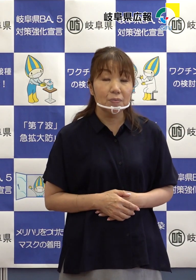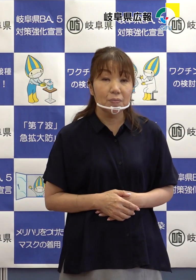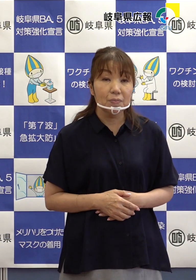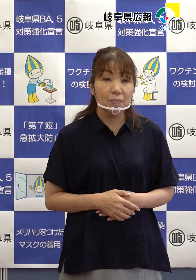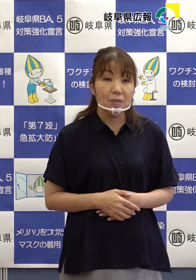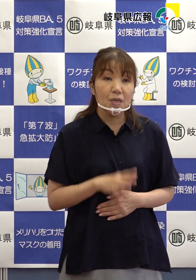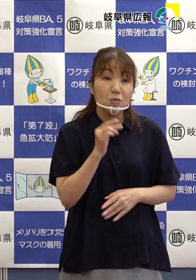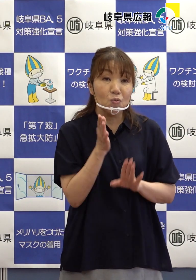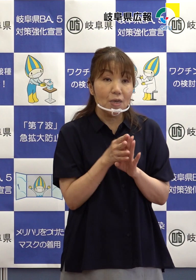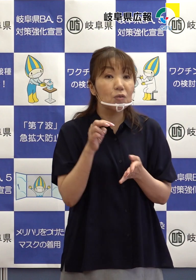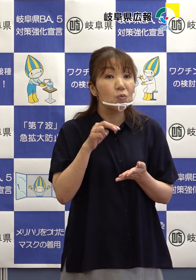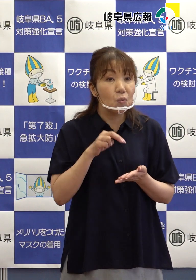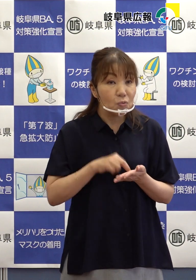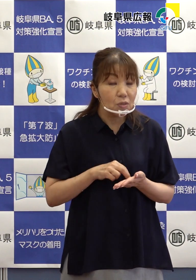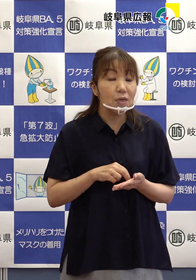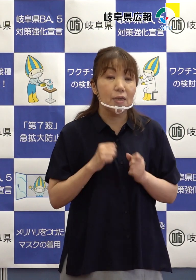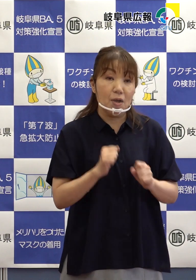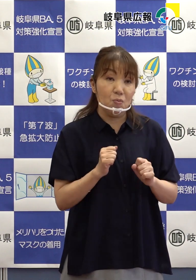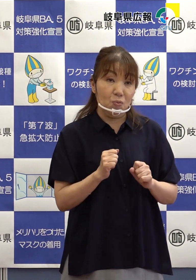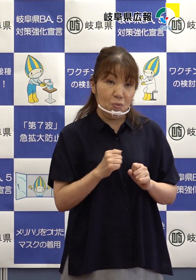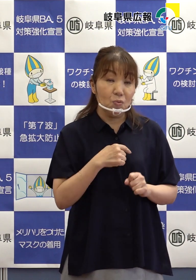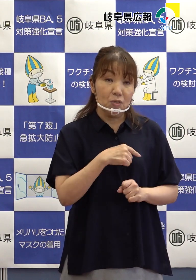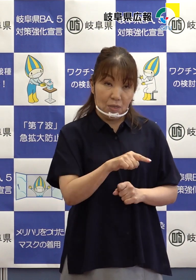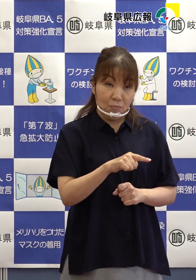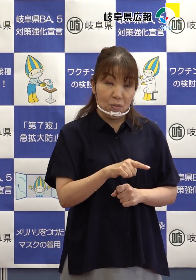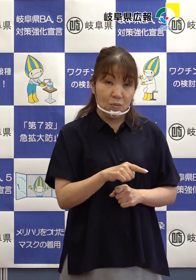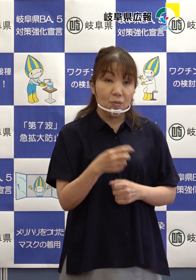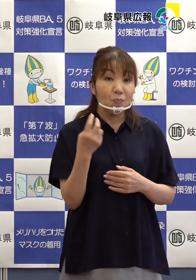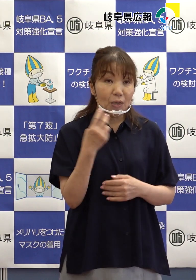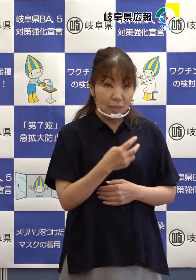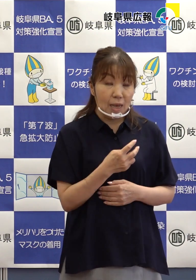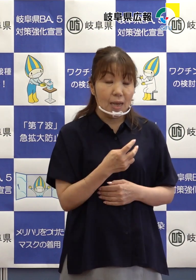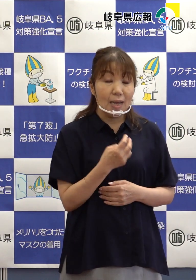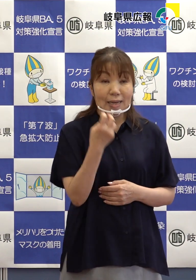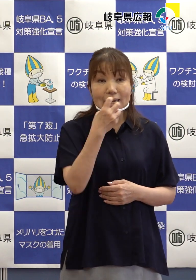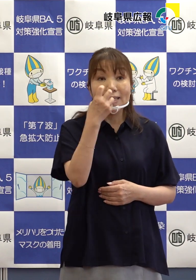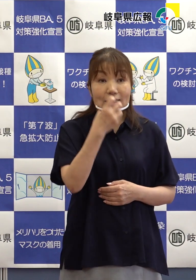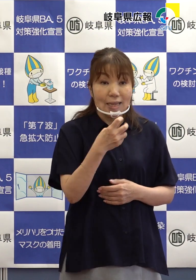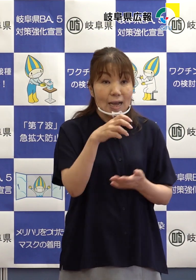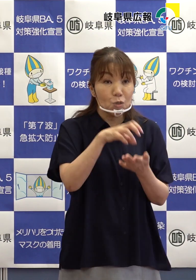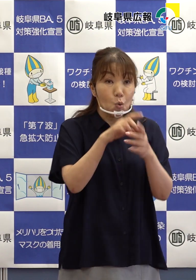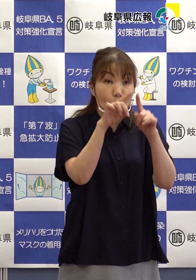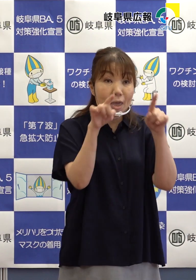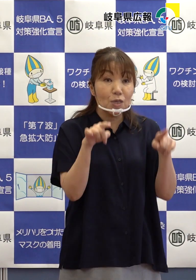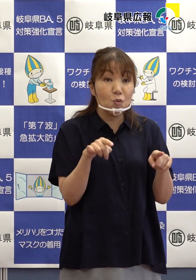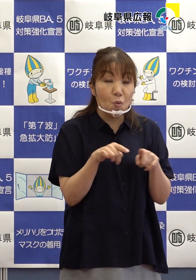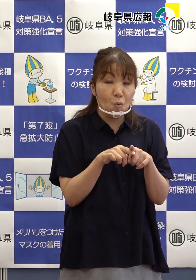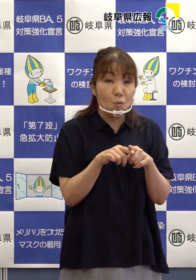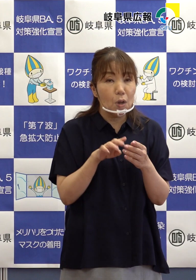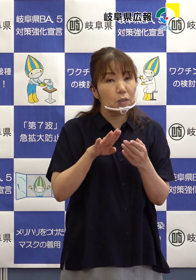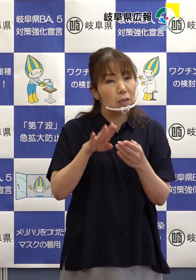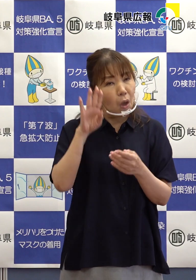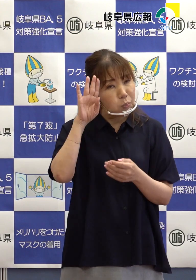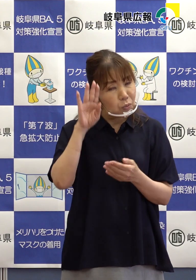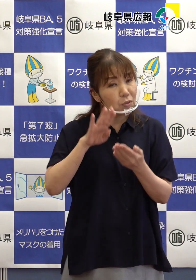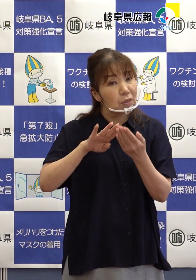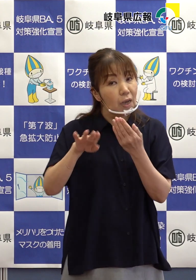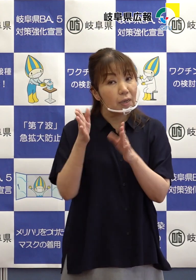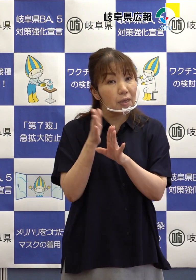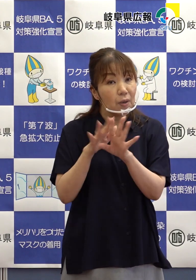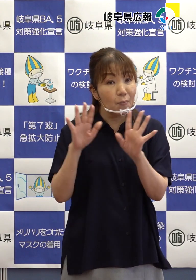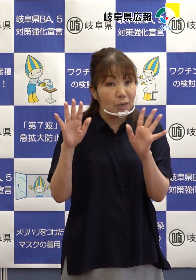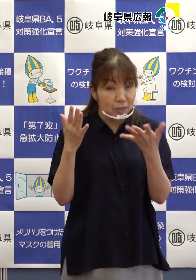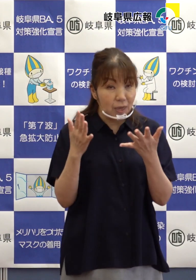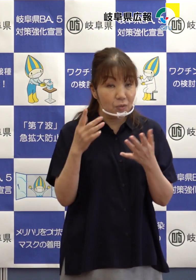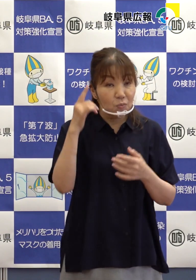やろうとしてうつしそれからあのいよい彼のあの検査証明書ですねこれは他県ではあまり言われてないじゃないかと思いますが